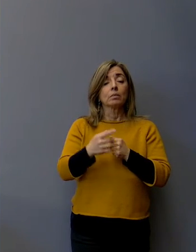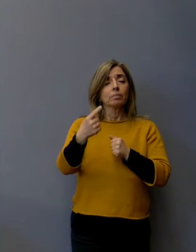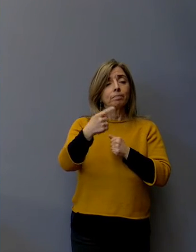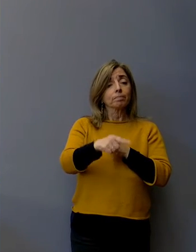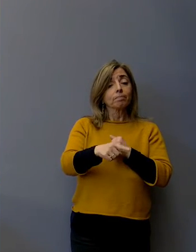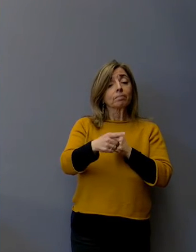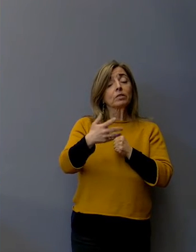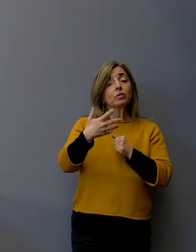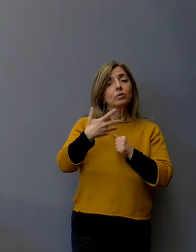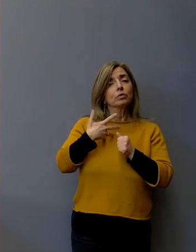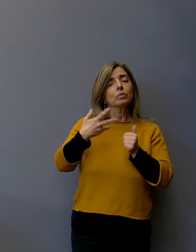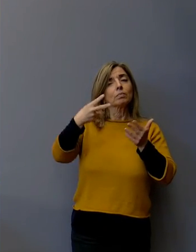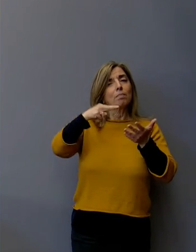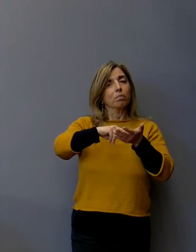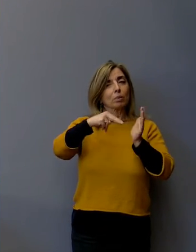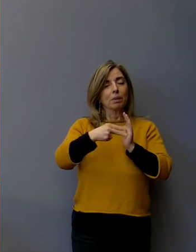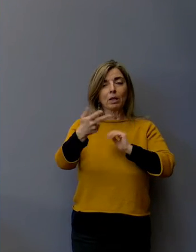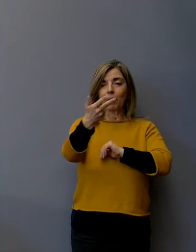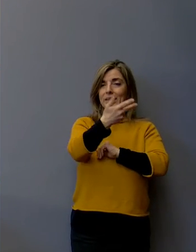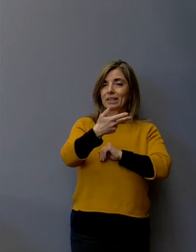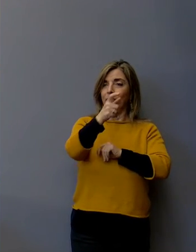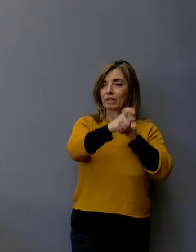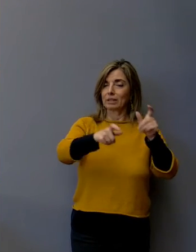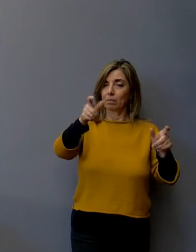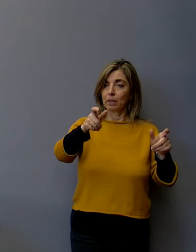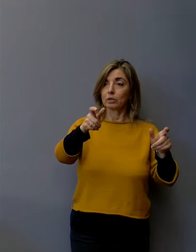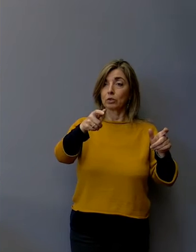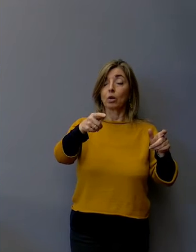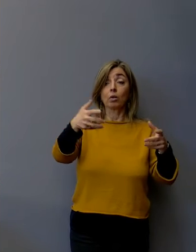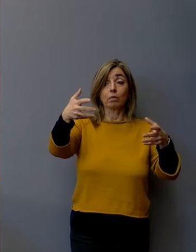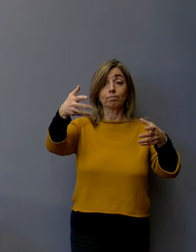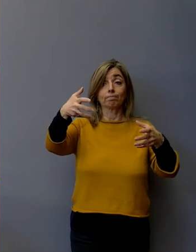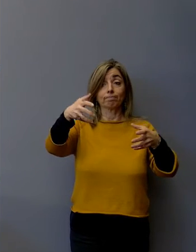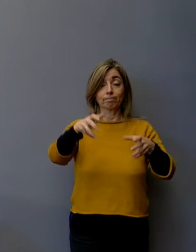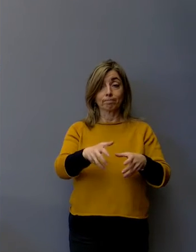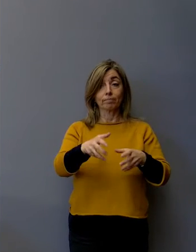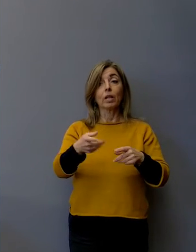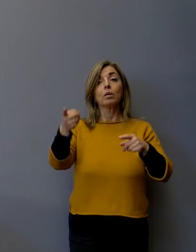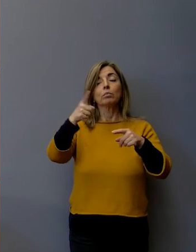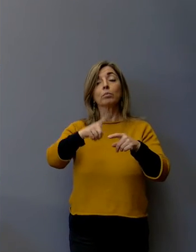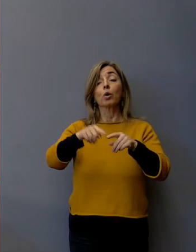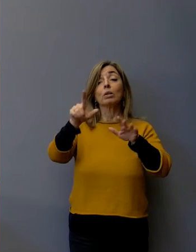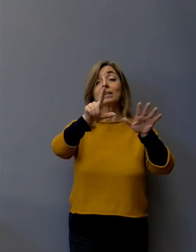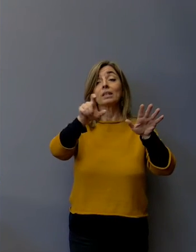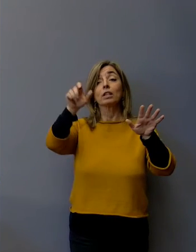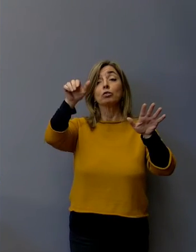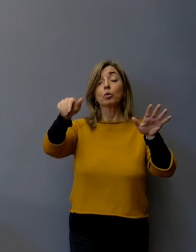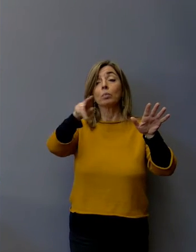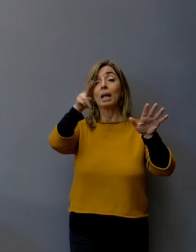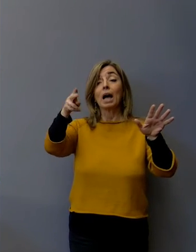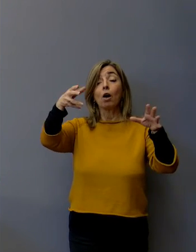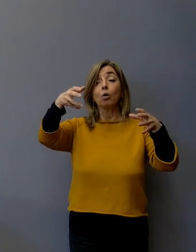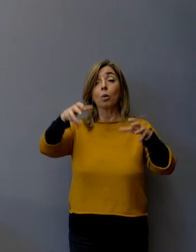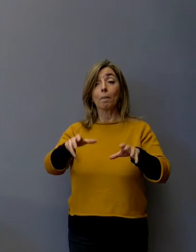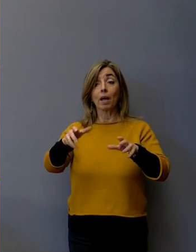particolare sui servizi alla persona che passano da 6,8 a 3,7 milioni pensiamo ai 700 mila euro in meno per palazzo ducale ai 500